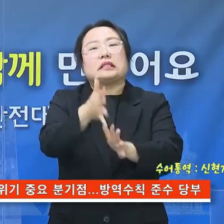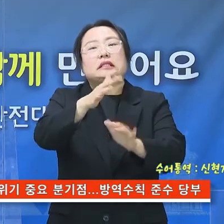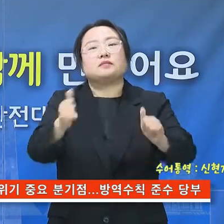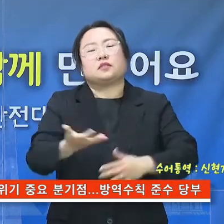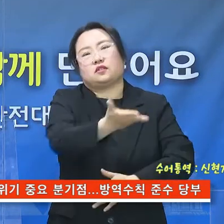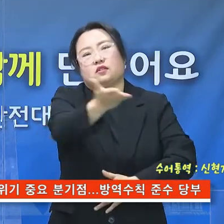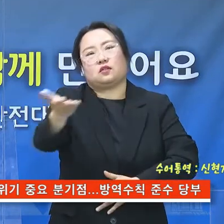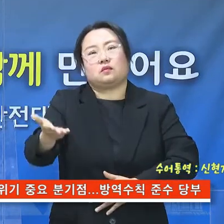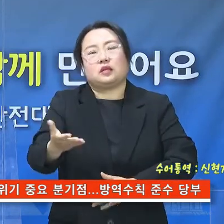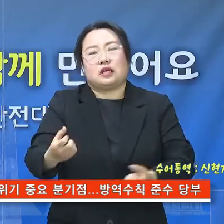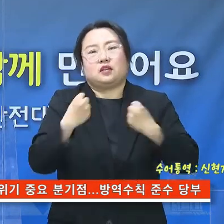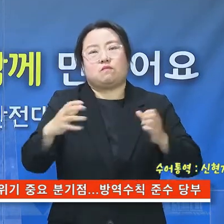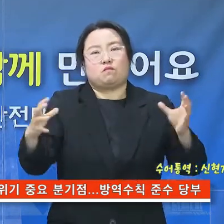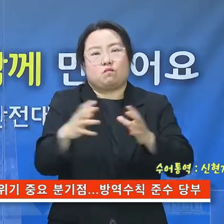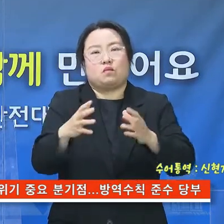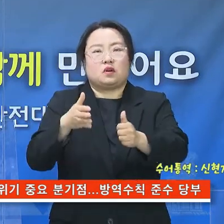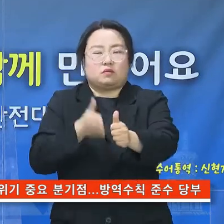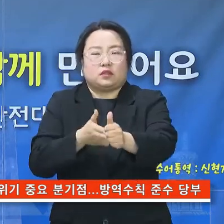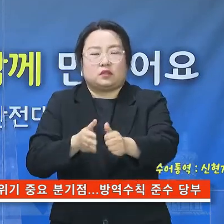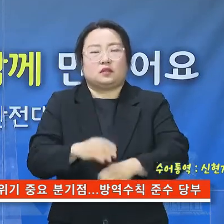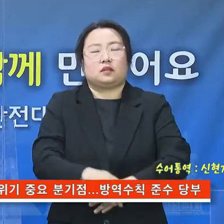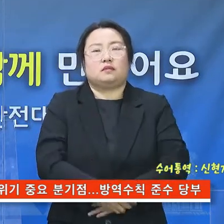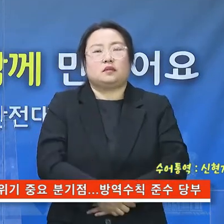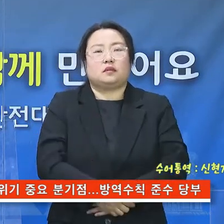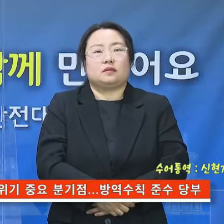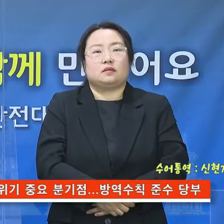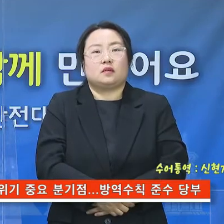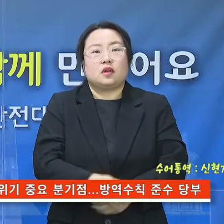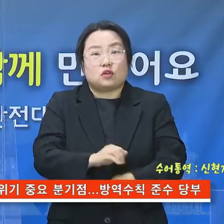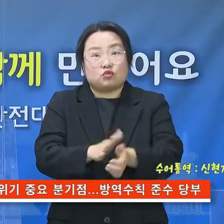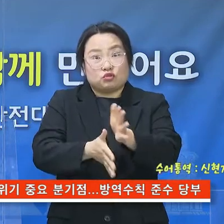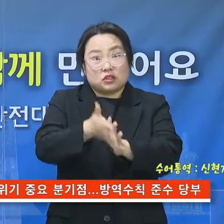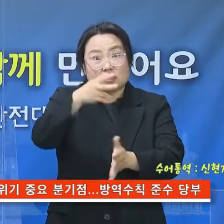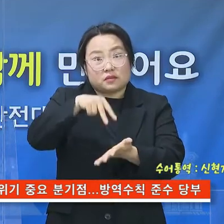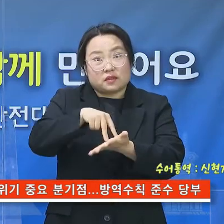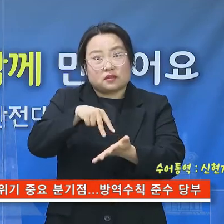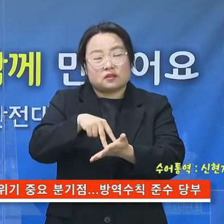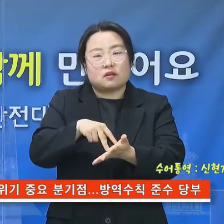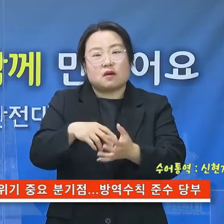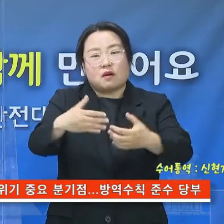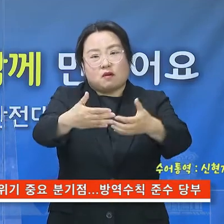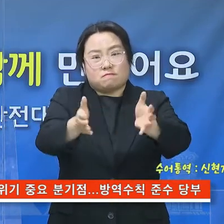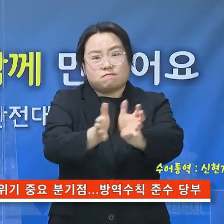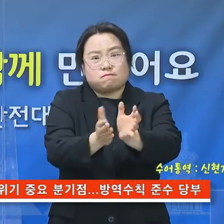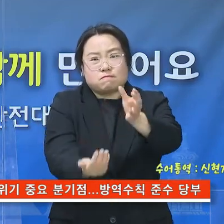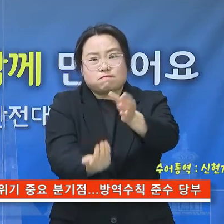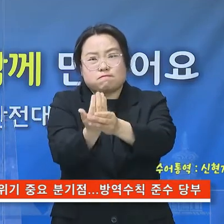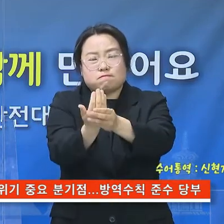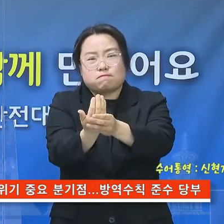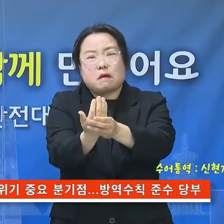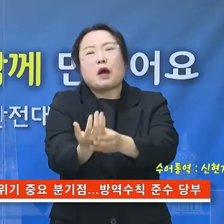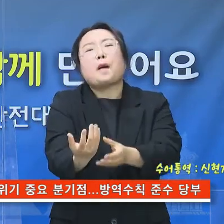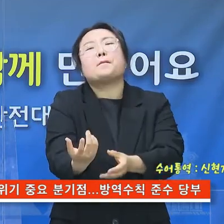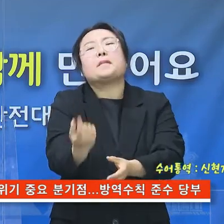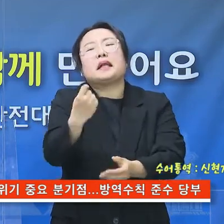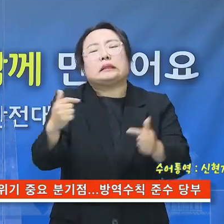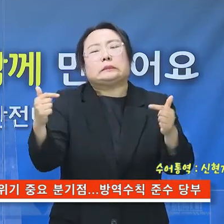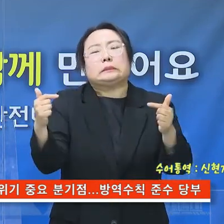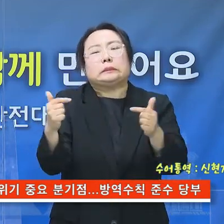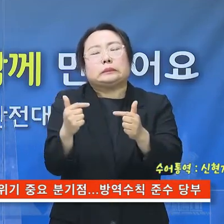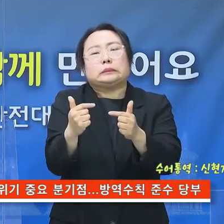주실 것을 다시한번 당부드립니다 우리 시에서도 집단 감염의 여파가 하루빨리 안정 되도록